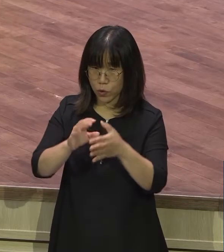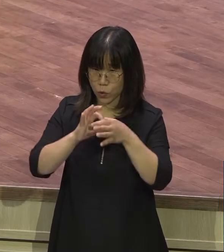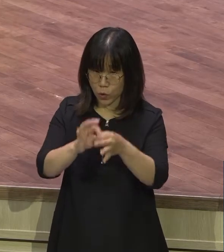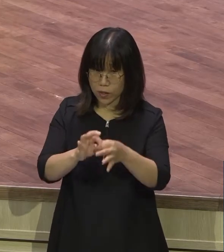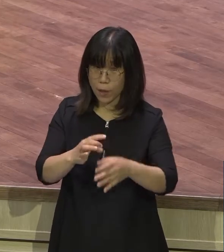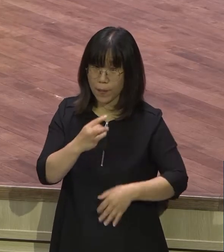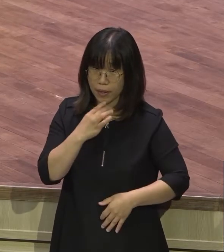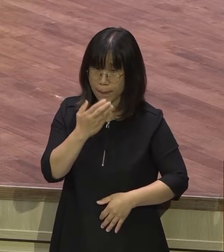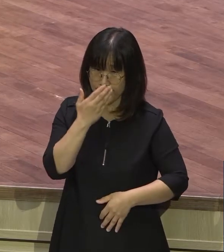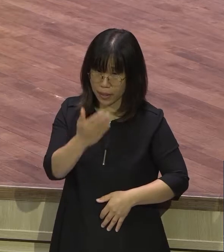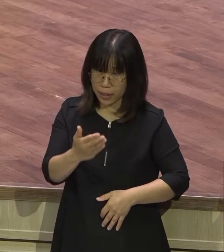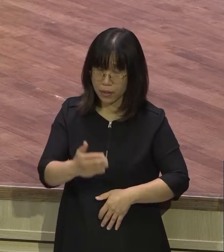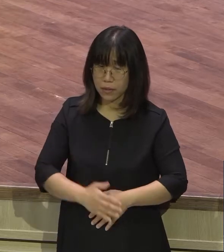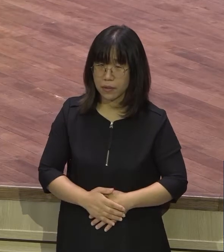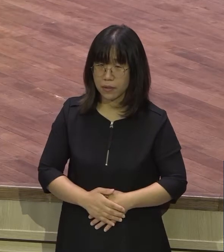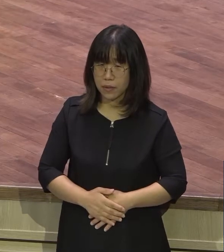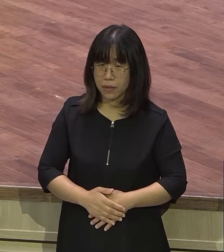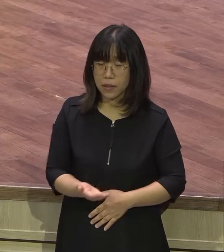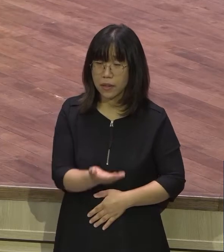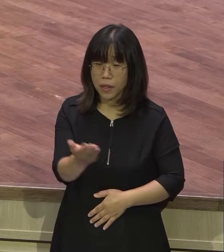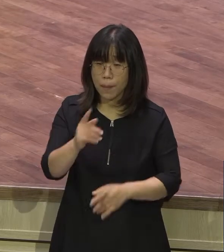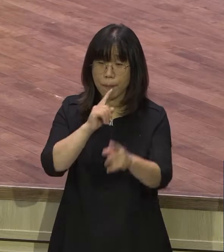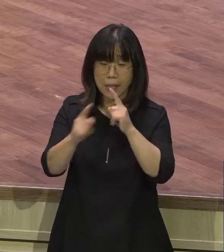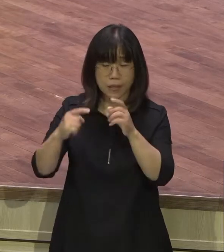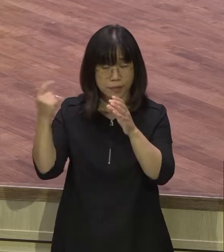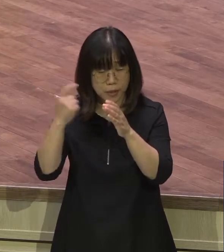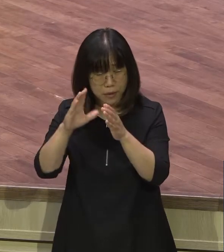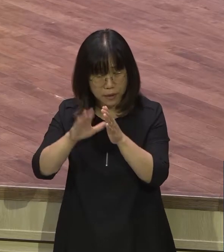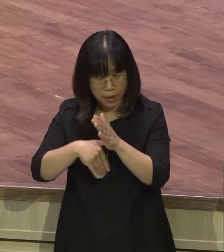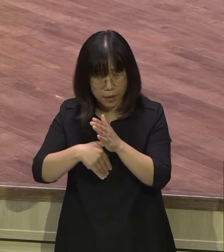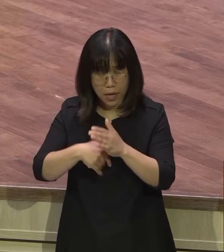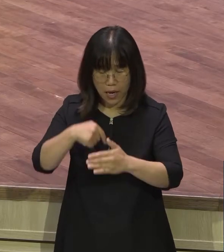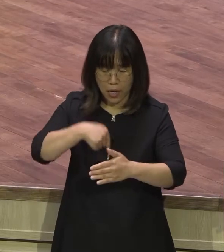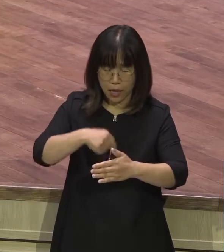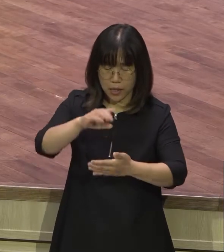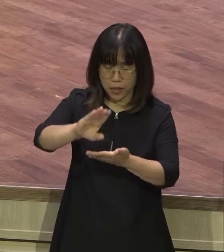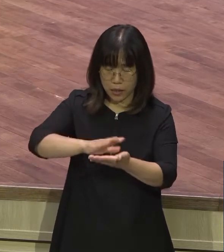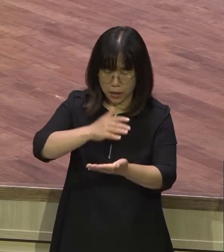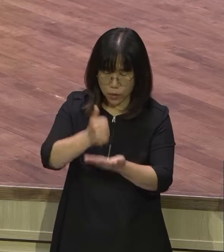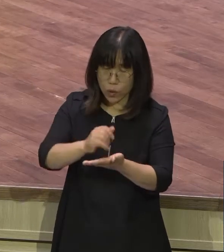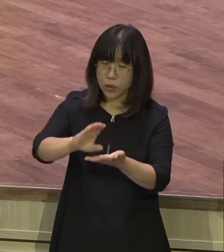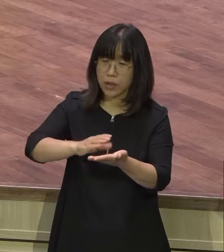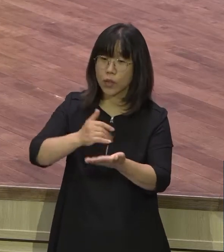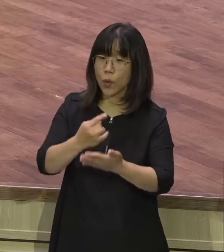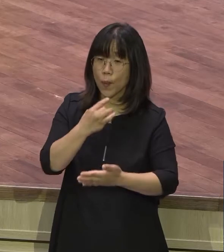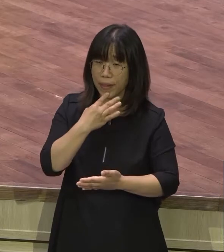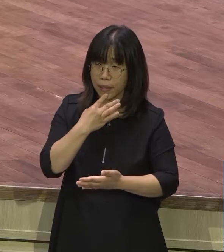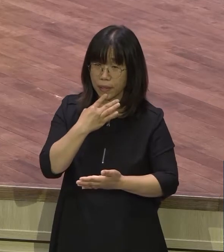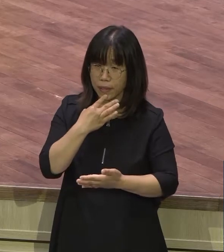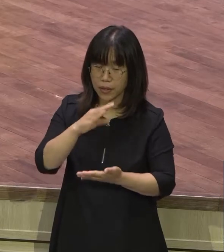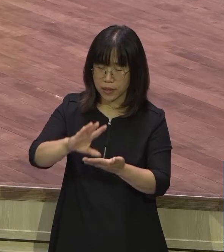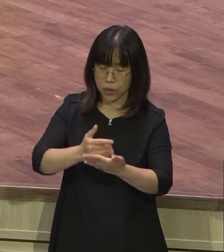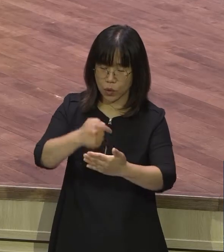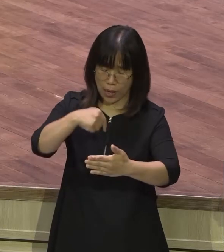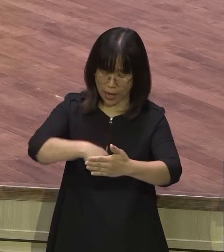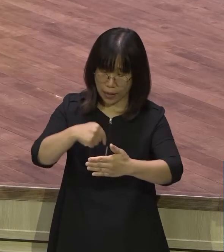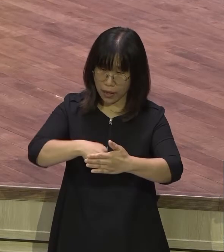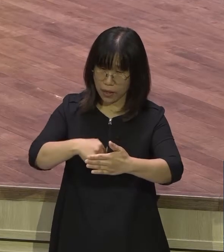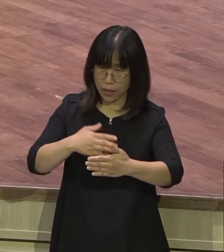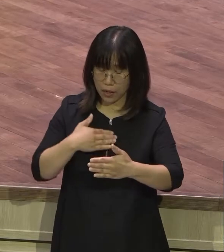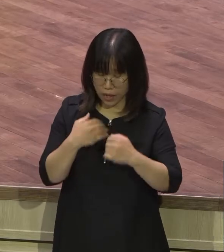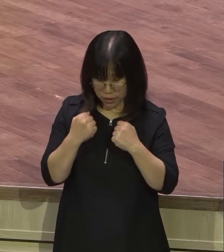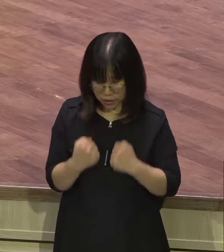그래서 여러분이 말씀을 들을 때마다 예수 그리스도 안에 있는 이것을 늘 확인해야 돼요.